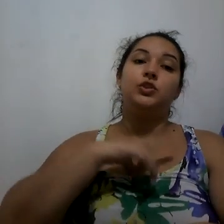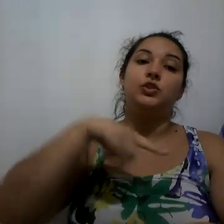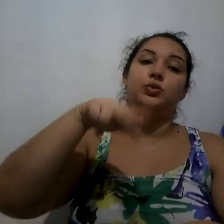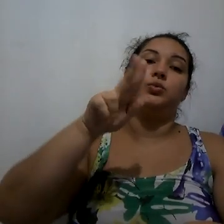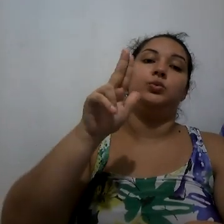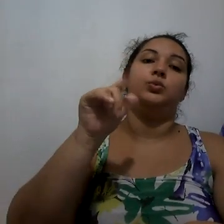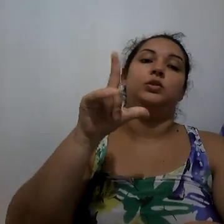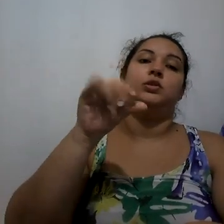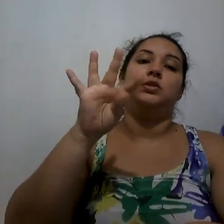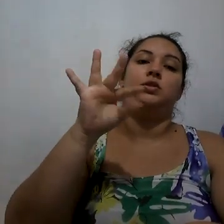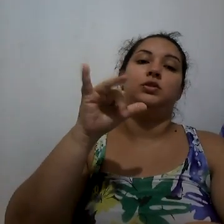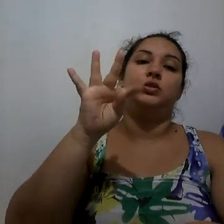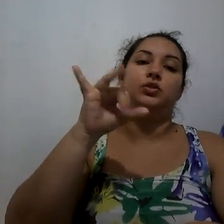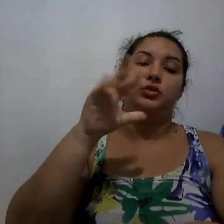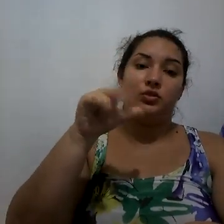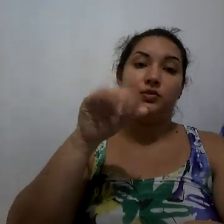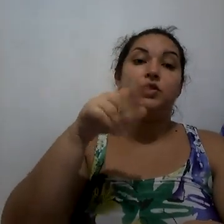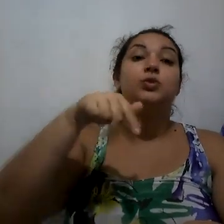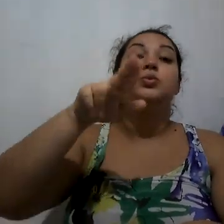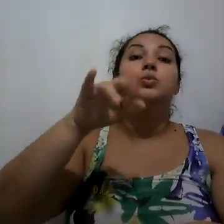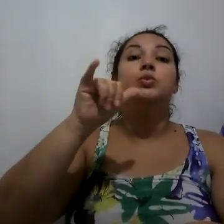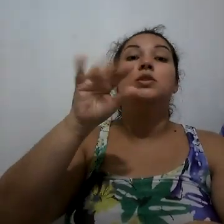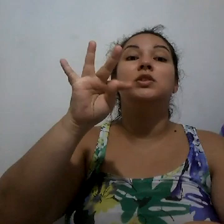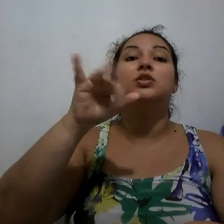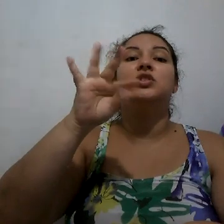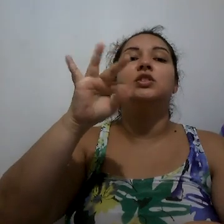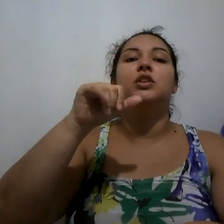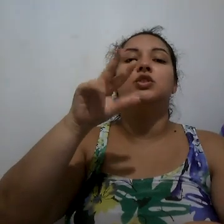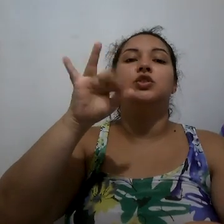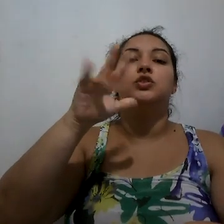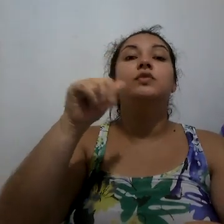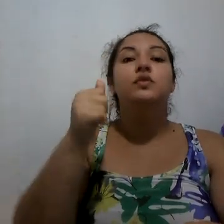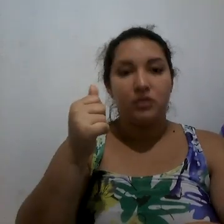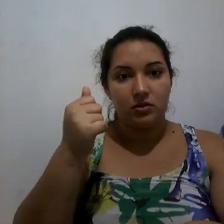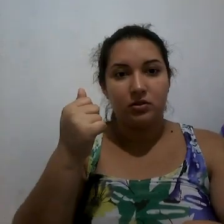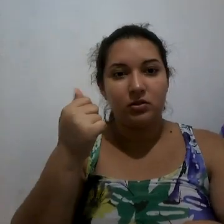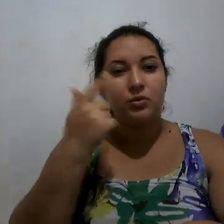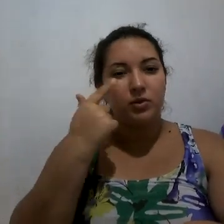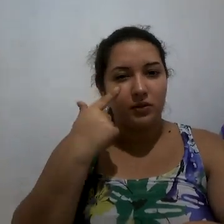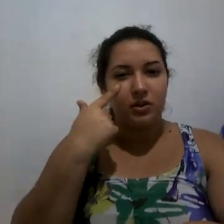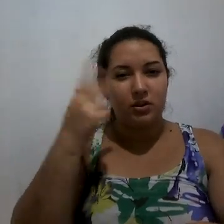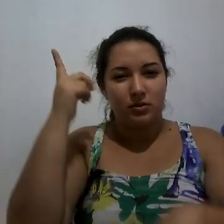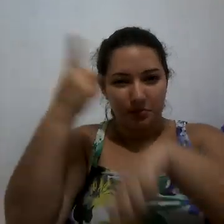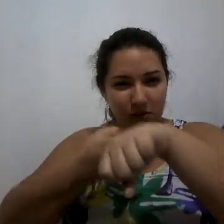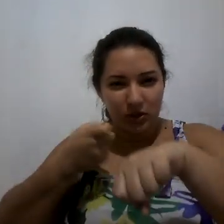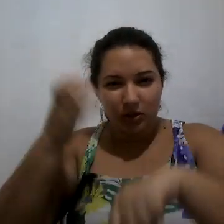a quantitativa. Deu para pegar aí a diferença de uma para outra? Porque todo mundo confunde qualitativa com